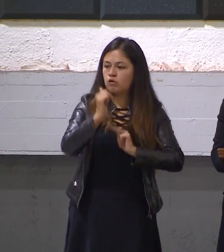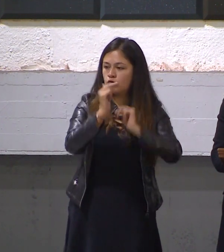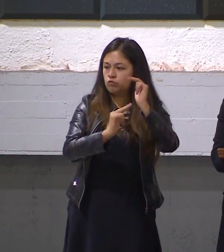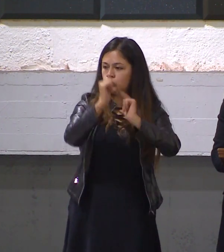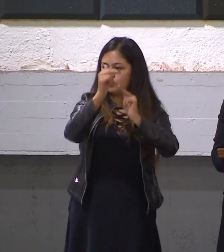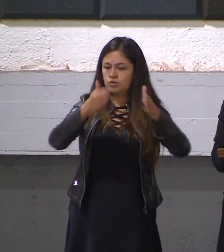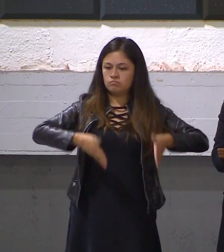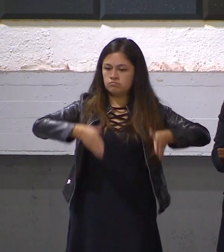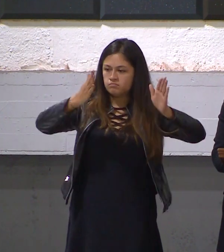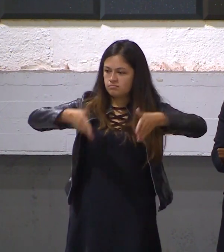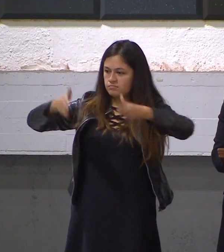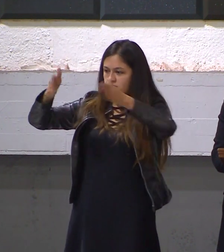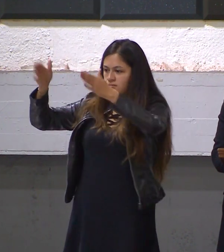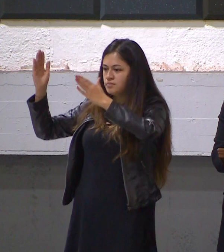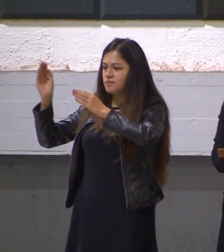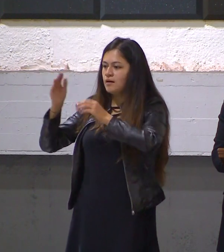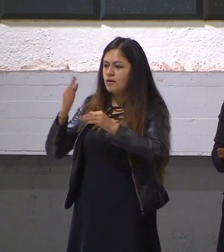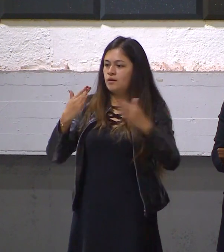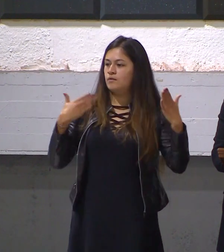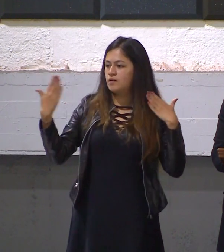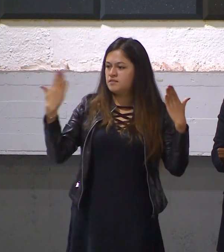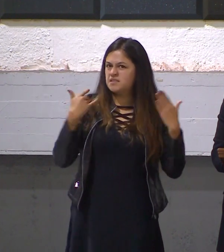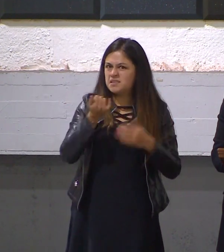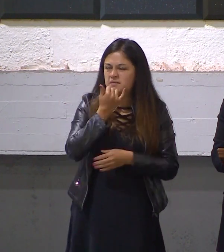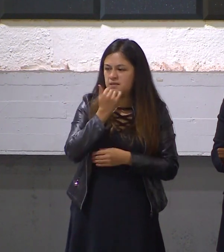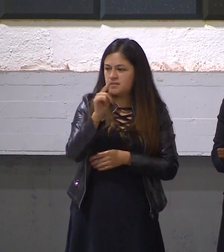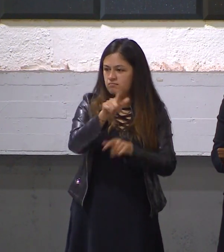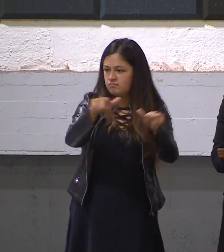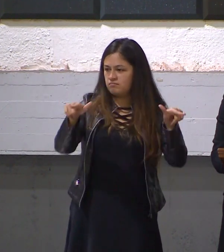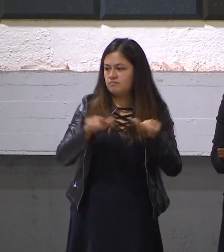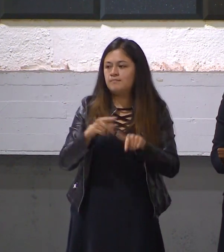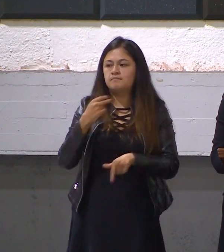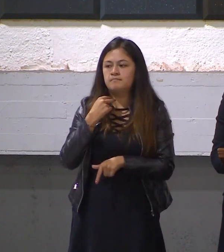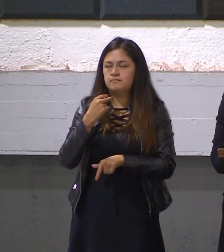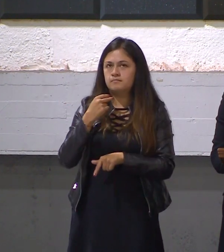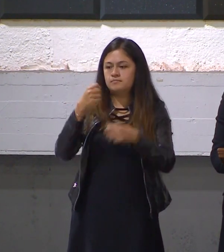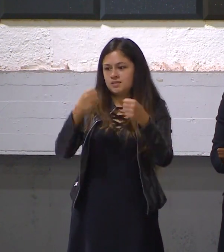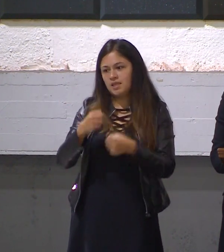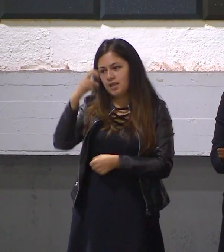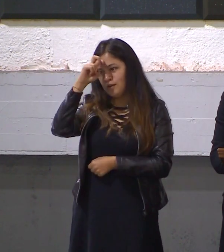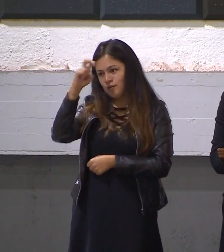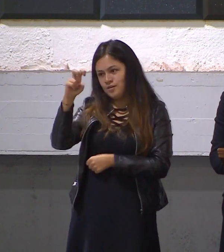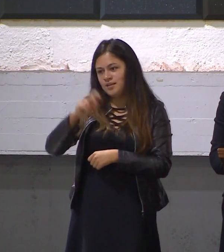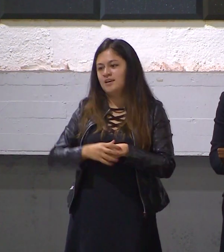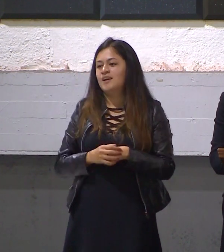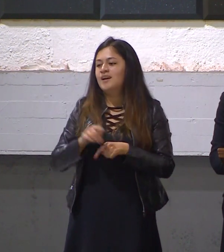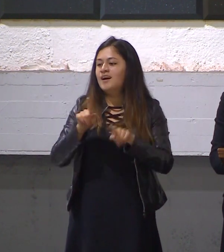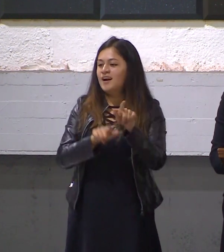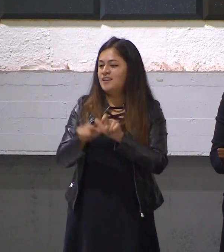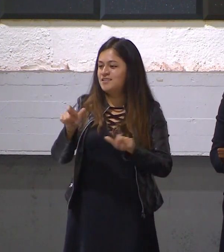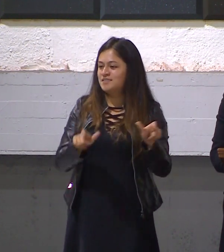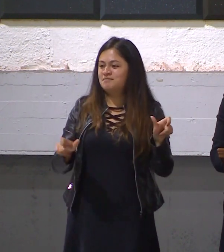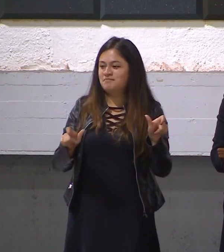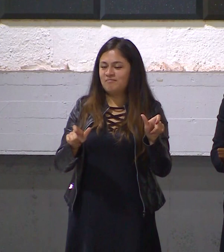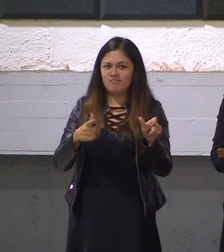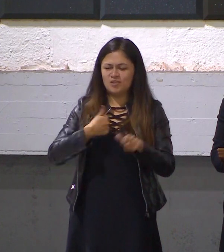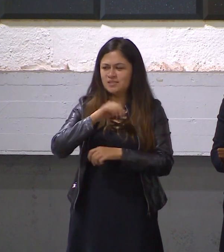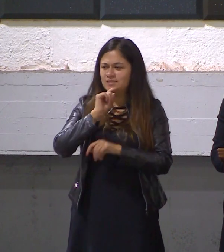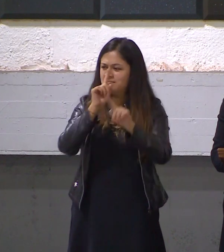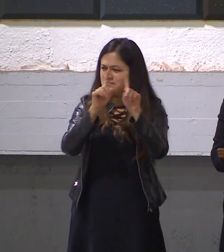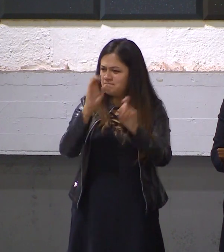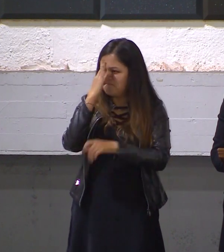de educación física en los predios de val maría ha sido una pregunta que siempre nos hemos venido haciendo